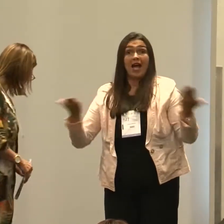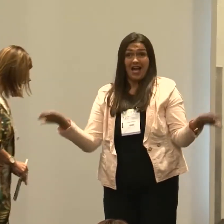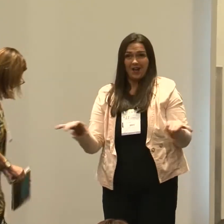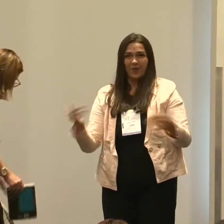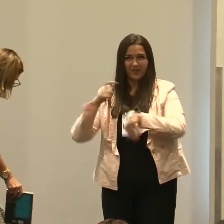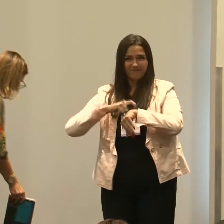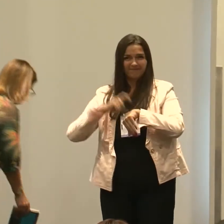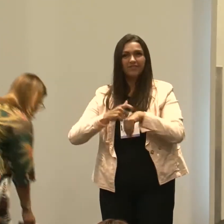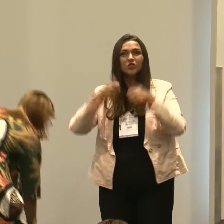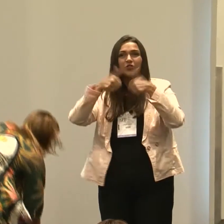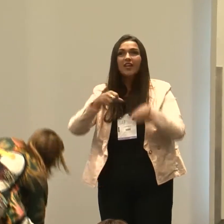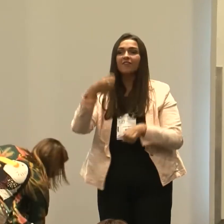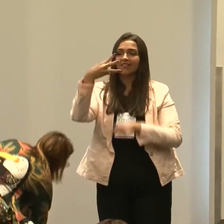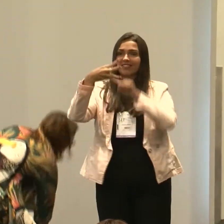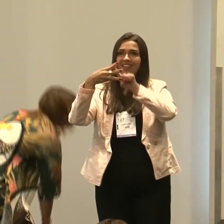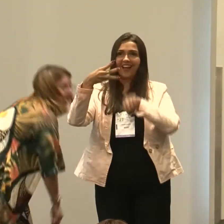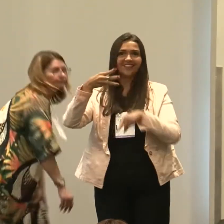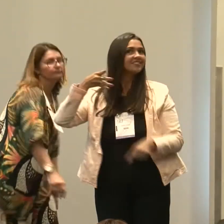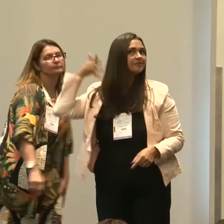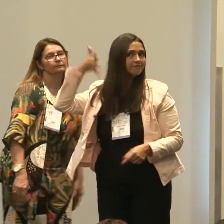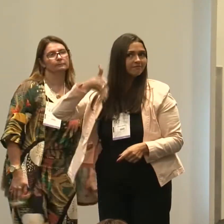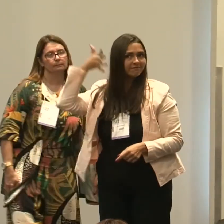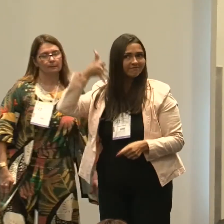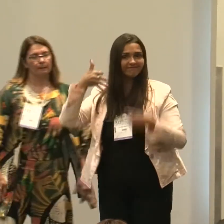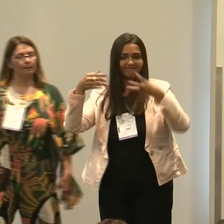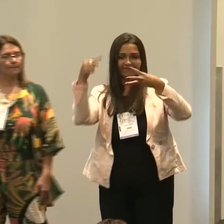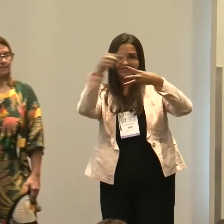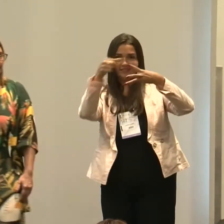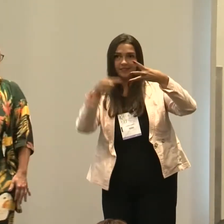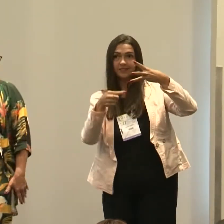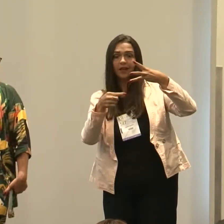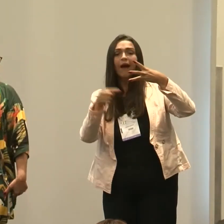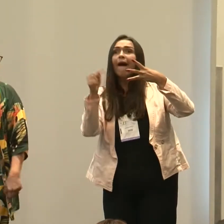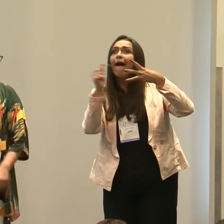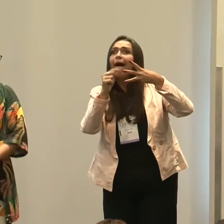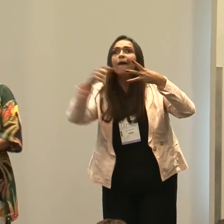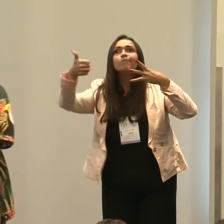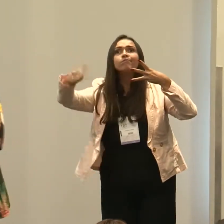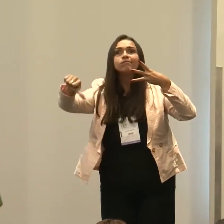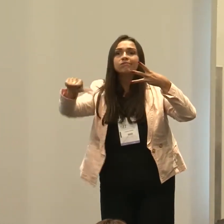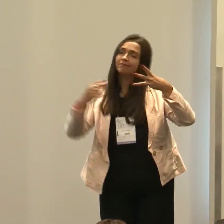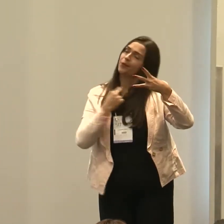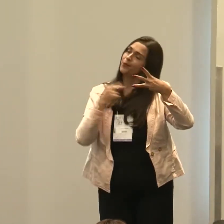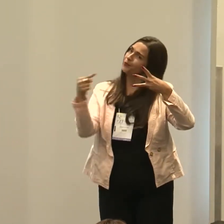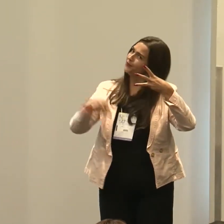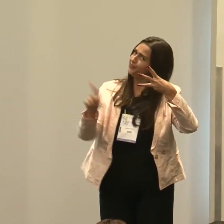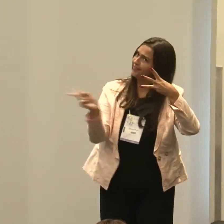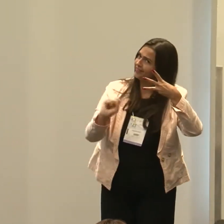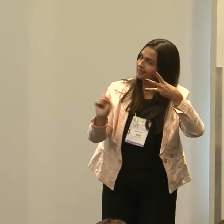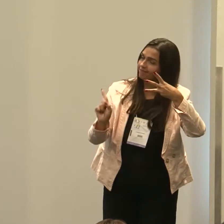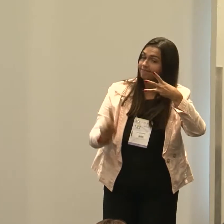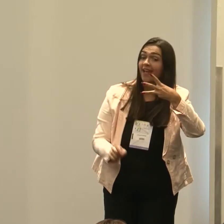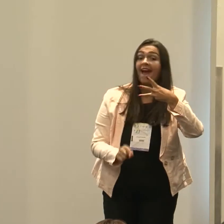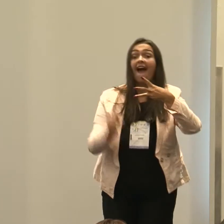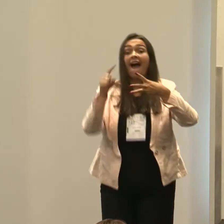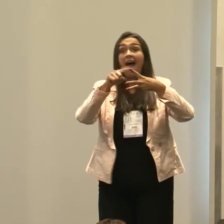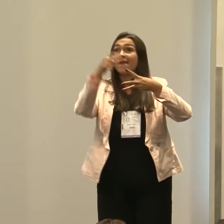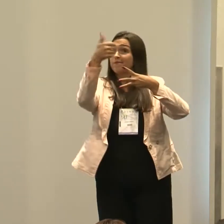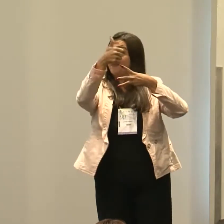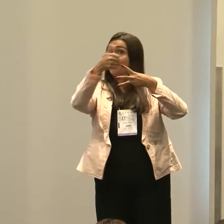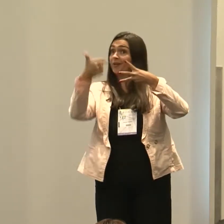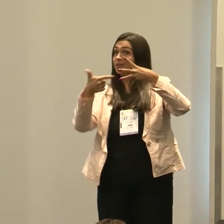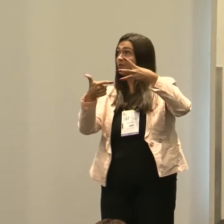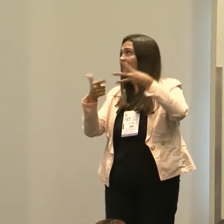Um aviso importante. Agora nós teremos 3 palestras. A segunda, infelizmente, não pôde